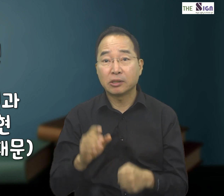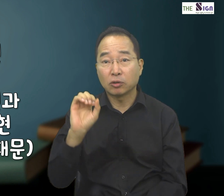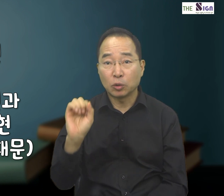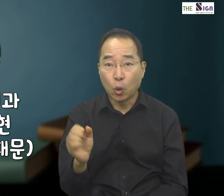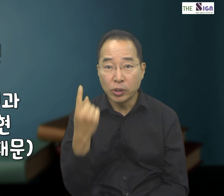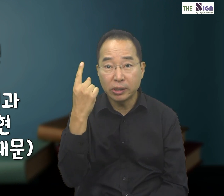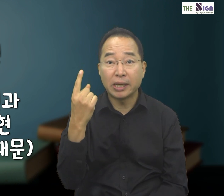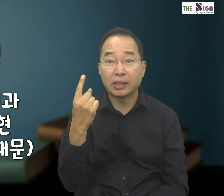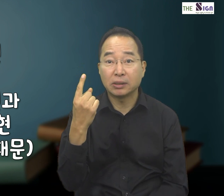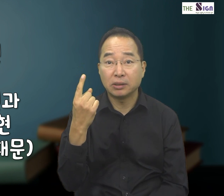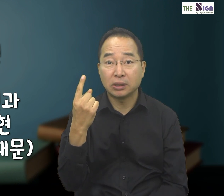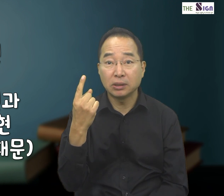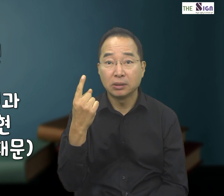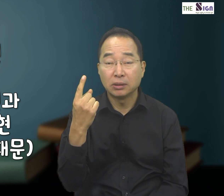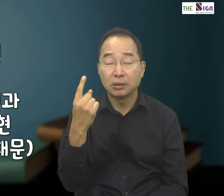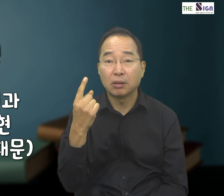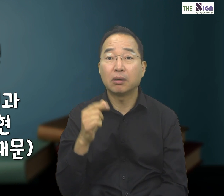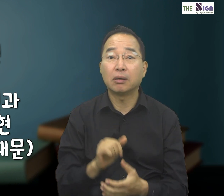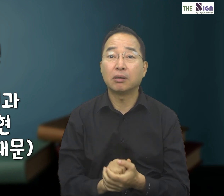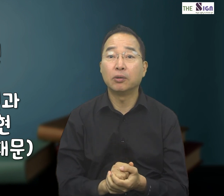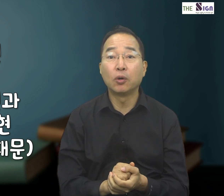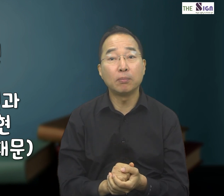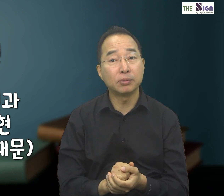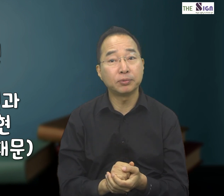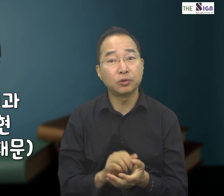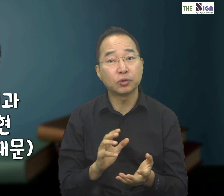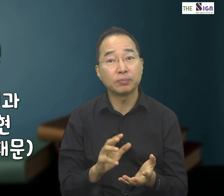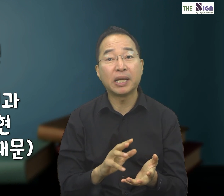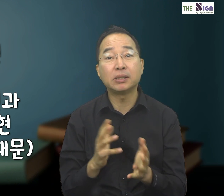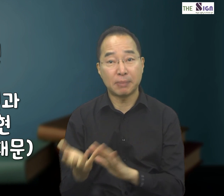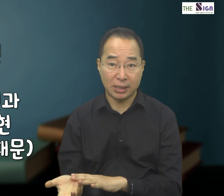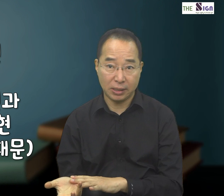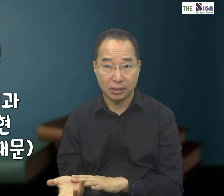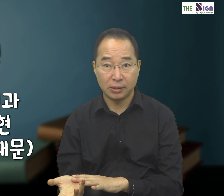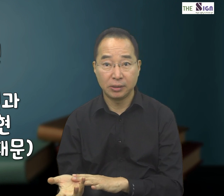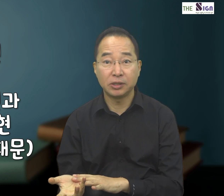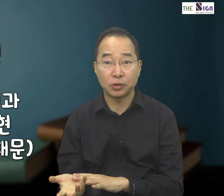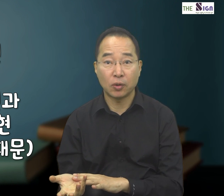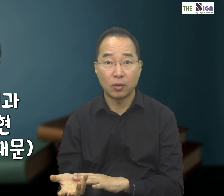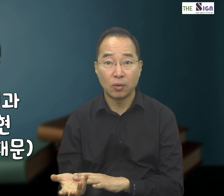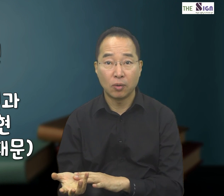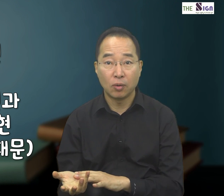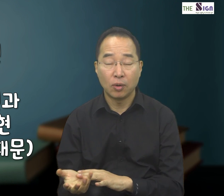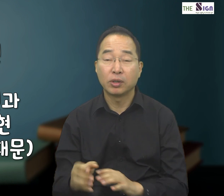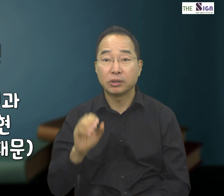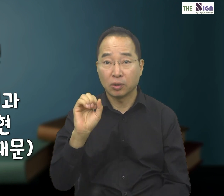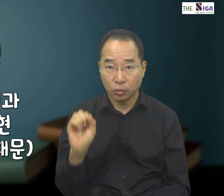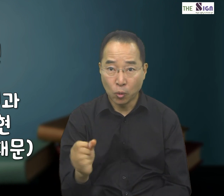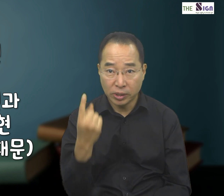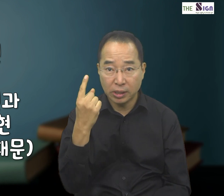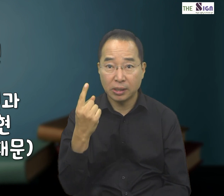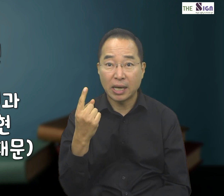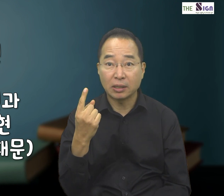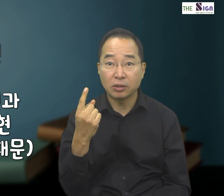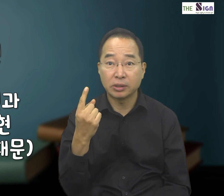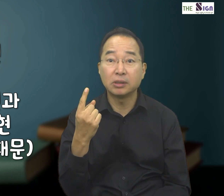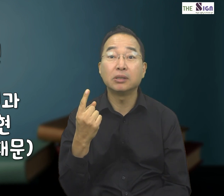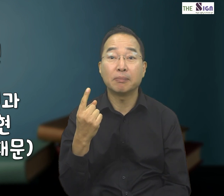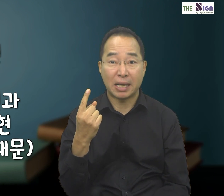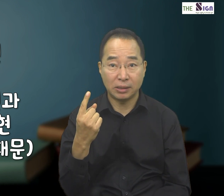어떤 동기를 한다든지 이런 부분을 좀 대신 많이 쓰죠. 그래서 동기라는 것을 많이